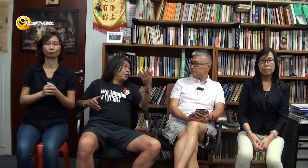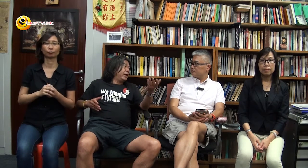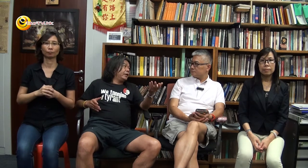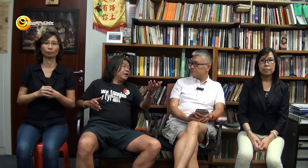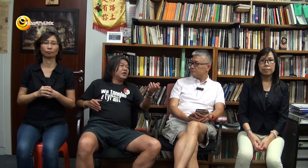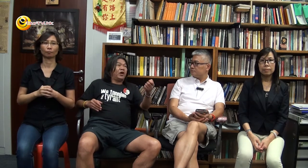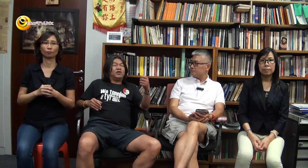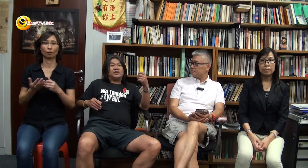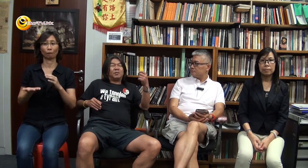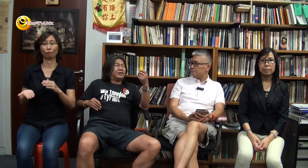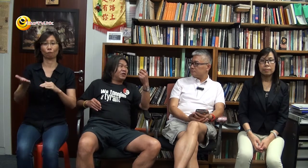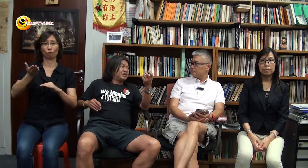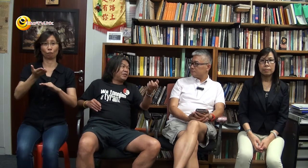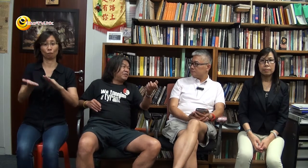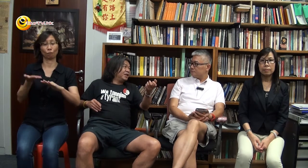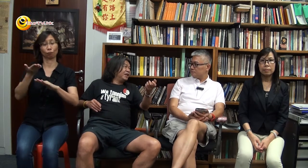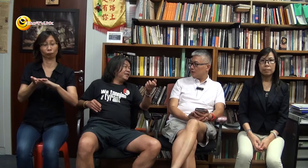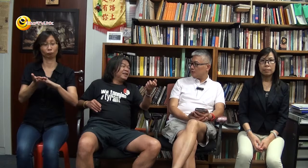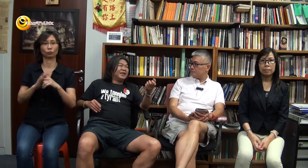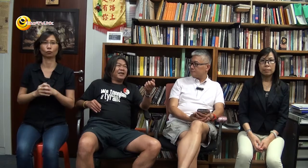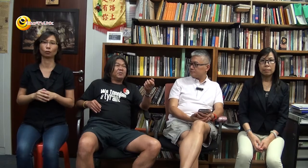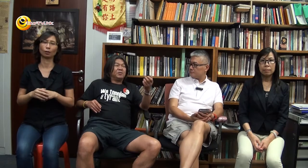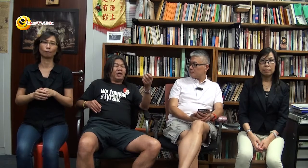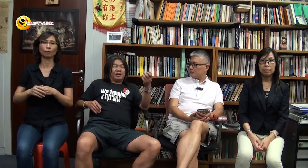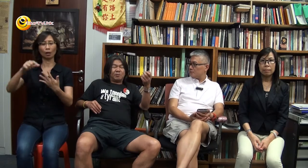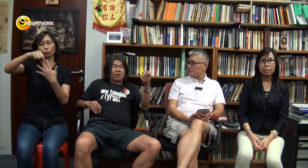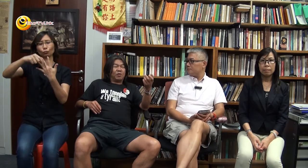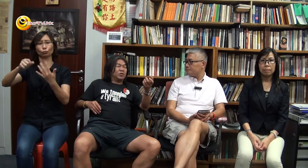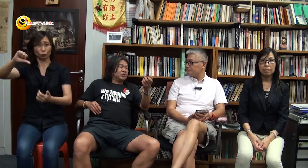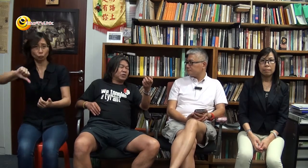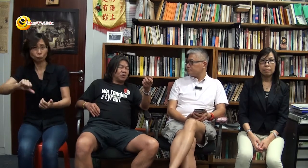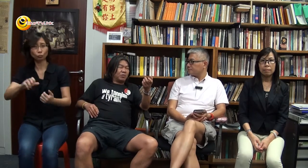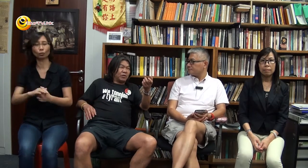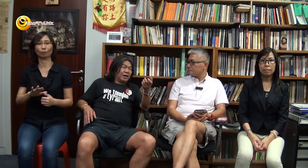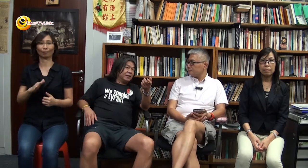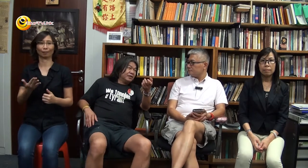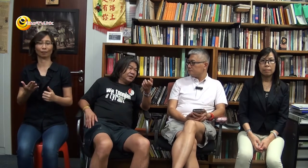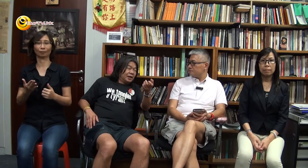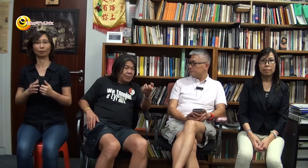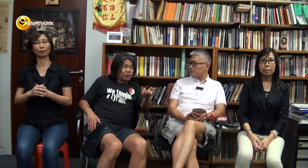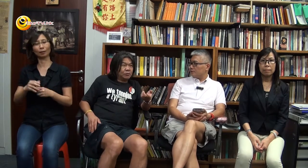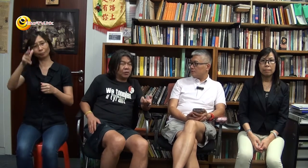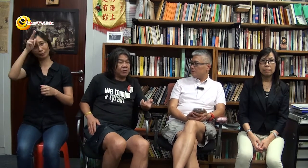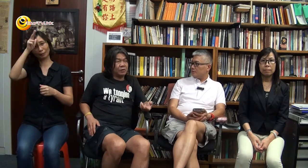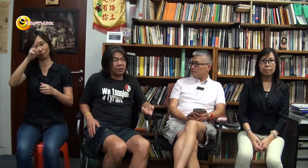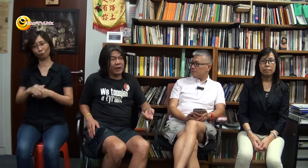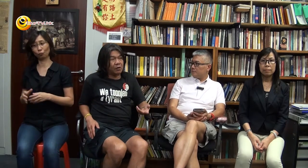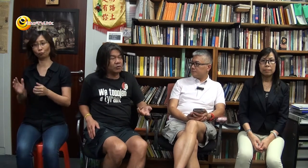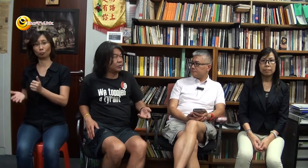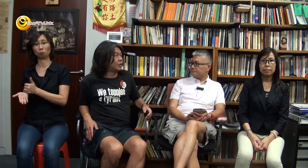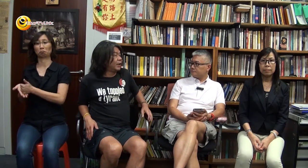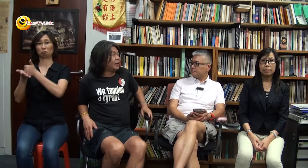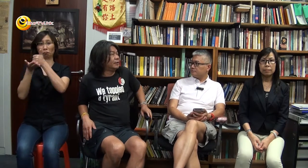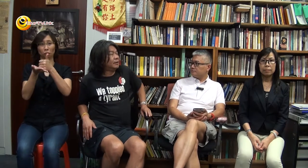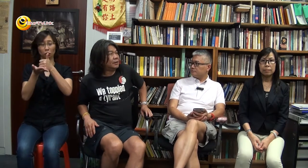選民唾棄，唾棄完之後被政權執回來，那任內庸碌無能，是不是做不到他應